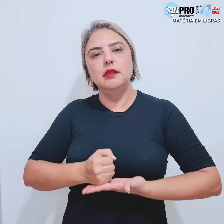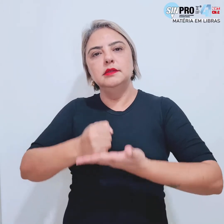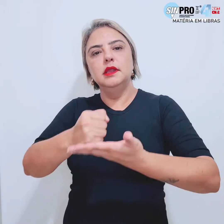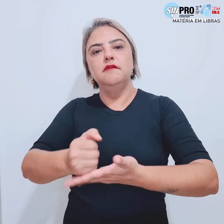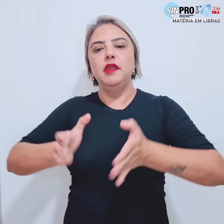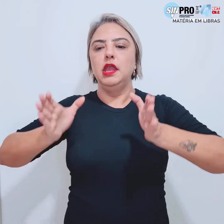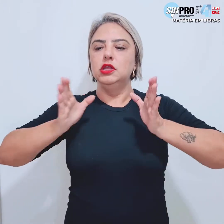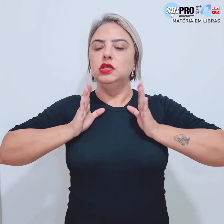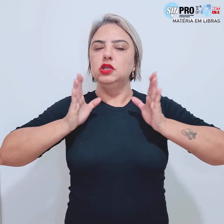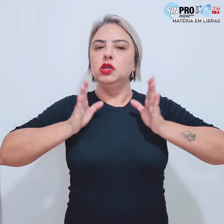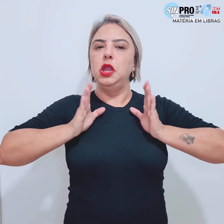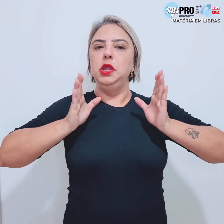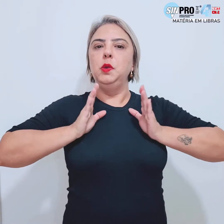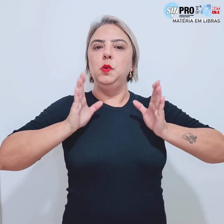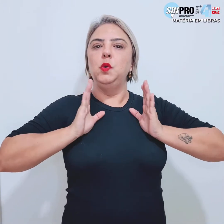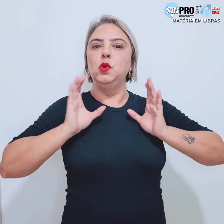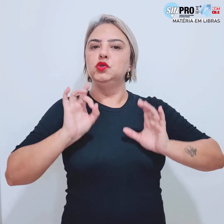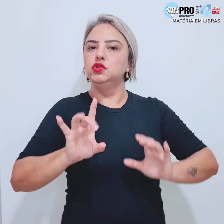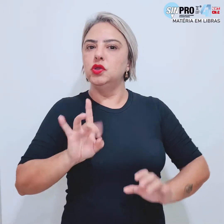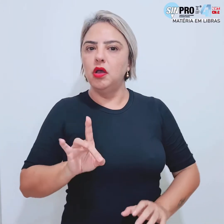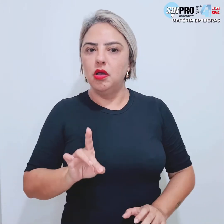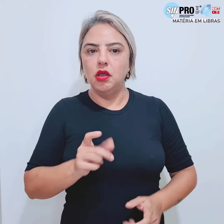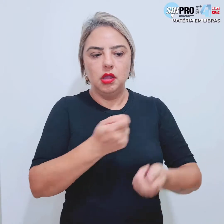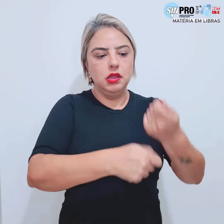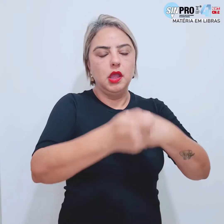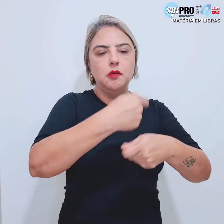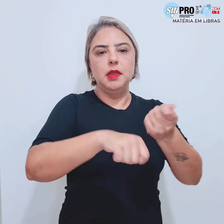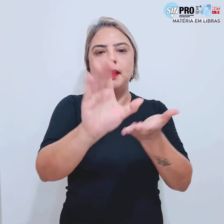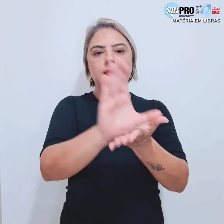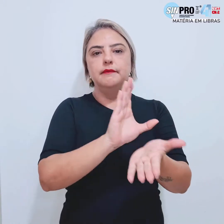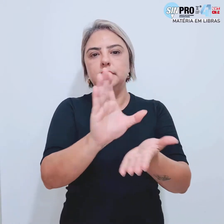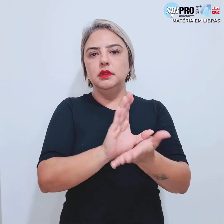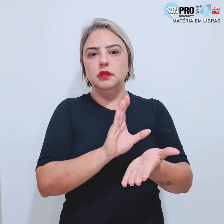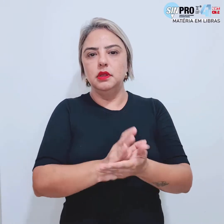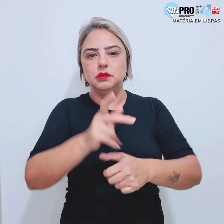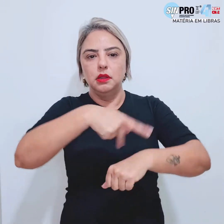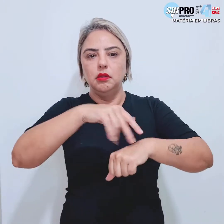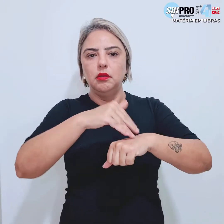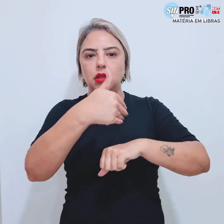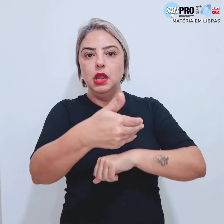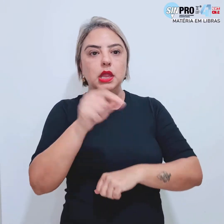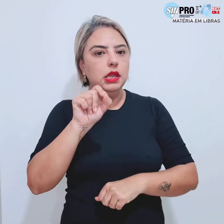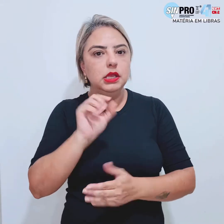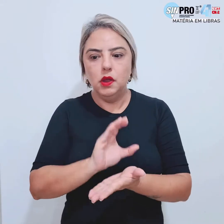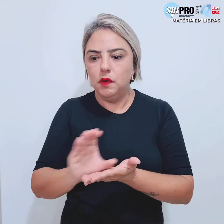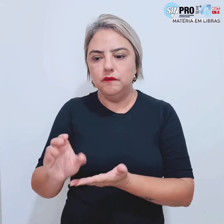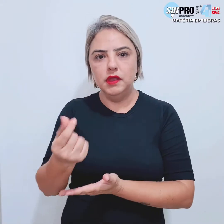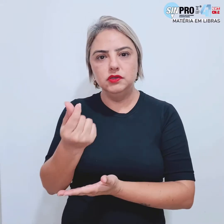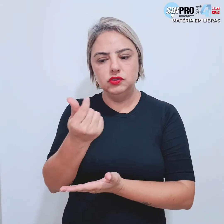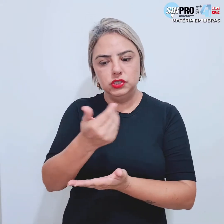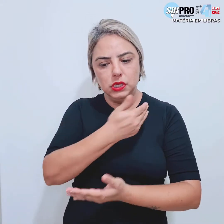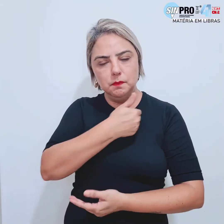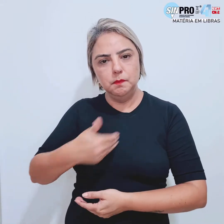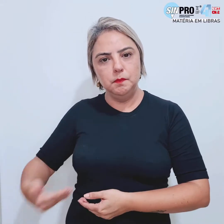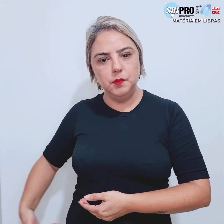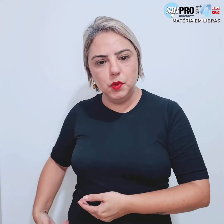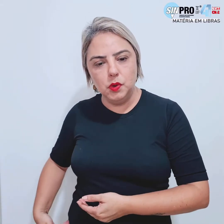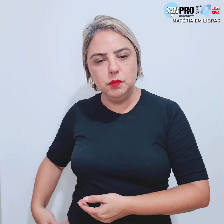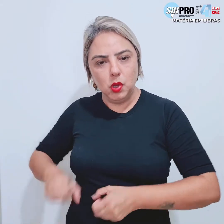à classe dominante e ao mercado financeiro, e não investe o dinheiro público no